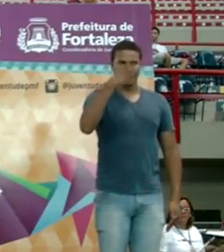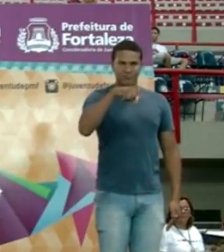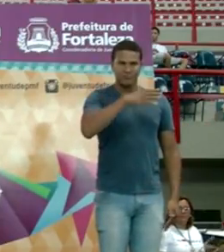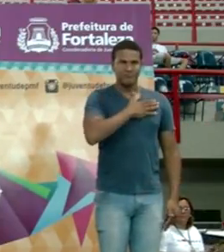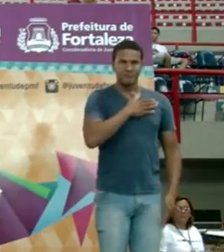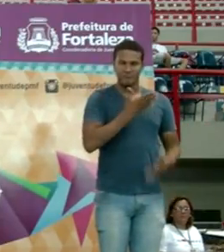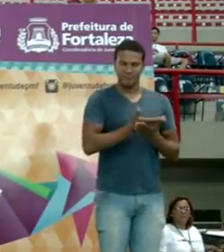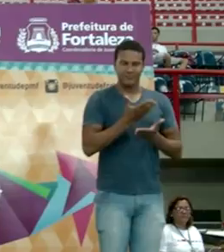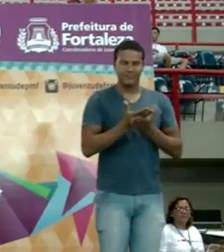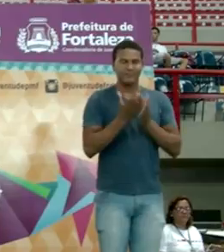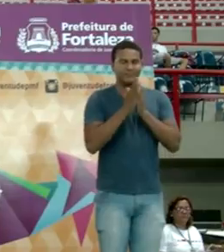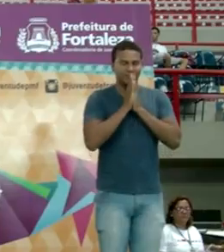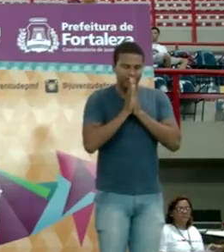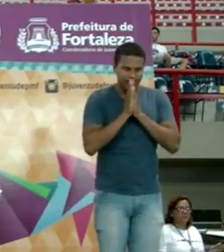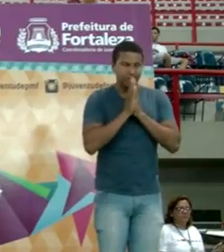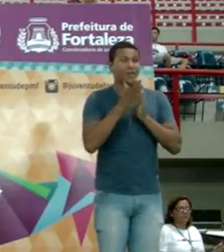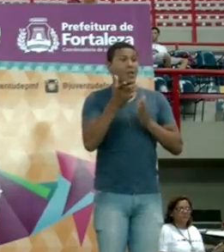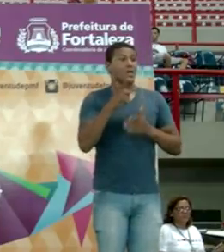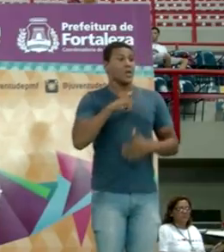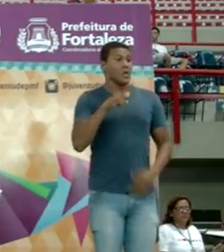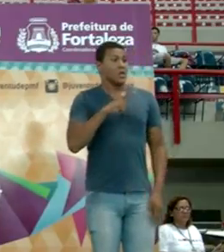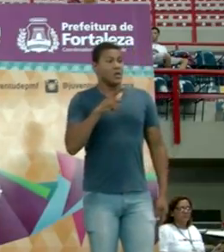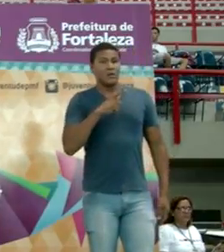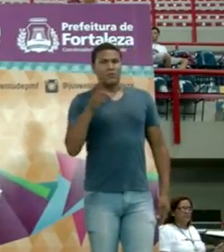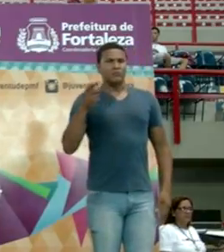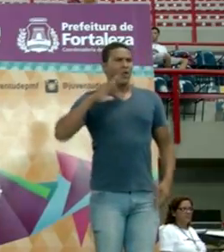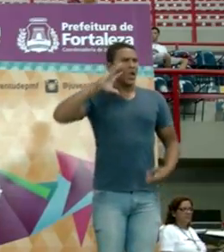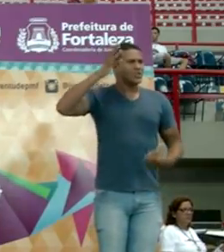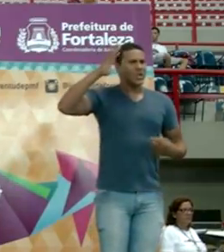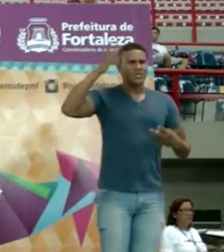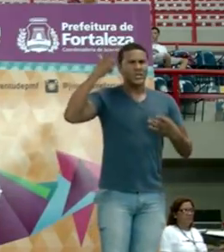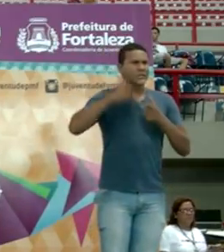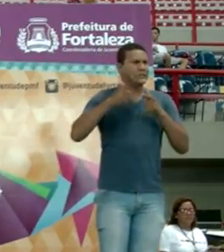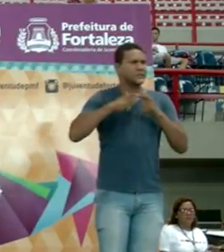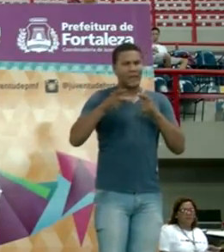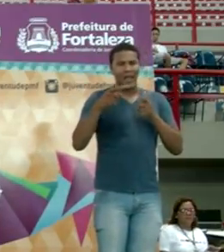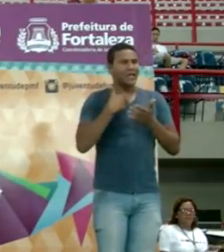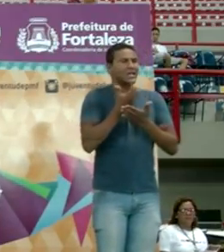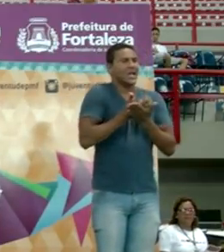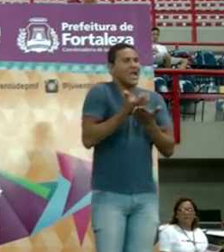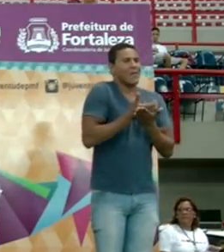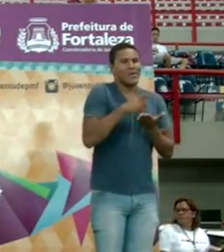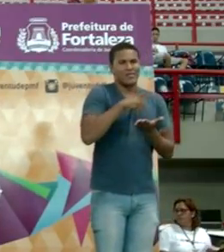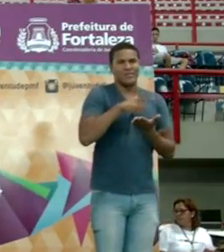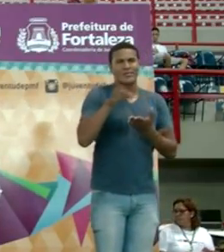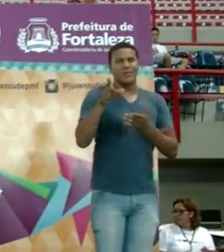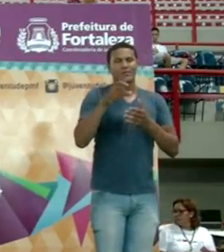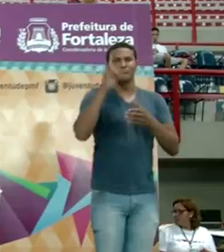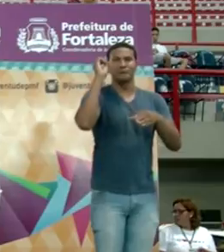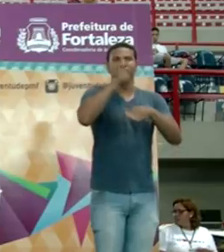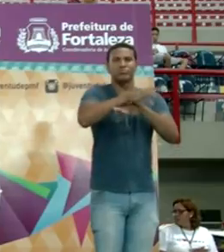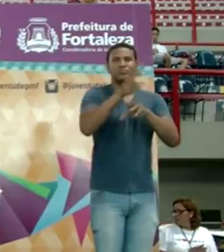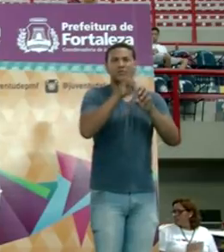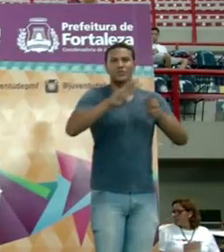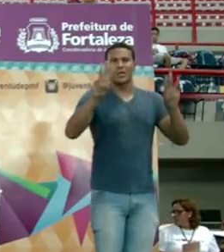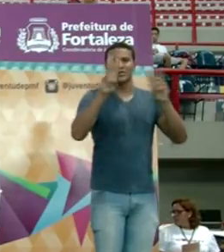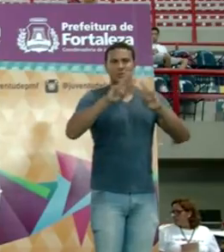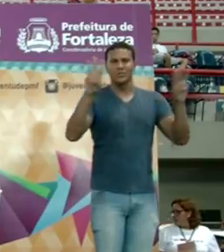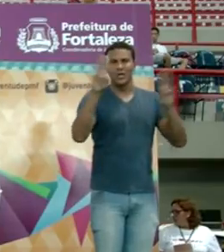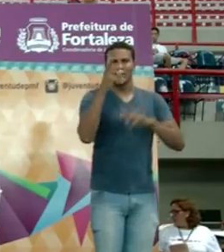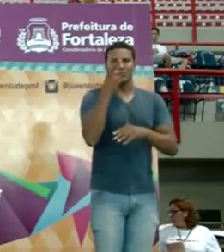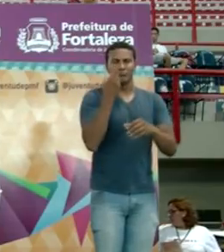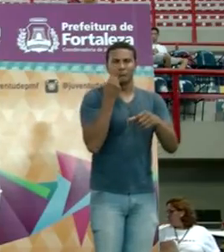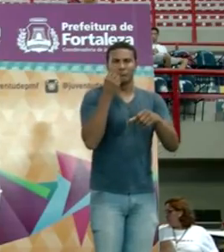aula. As resoluções de todas, acho que depois o pessoal coloca no site, né, para vocês. E acima de tudo,